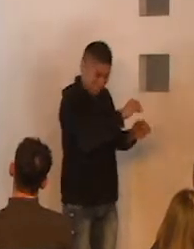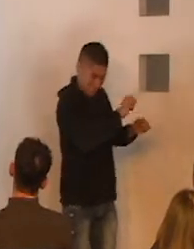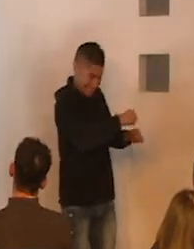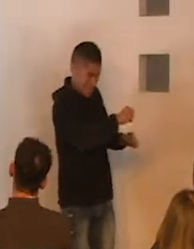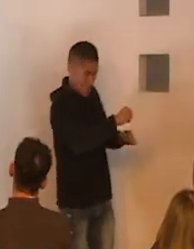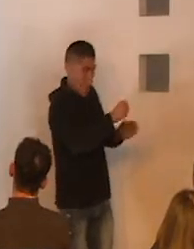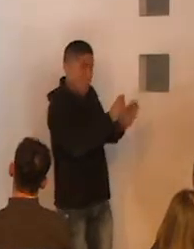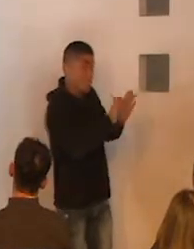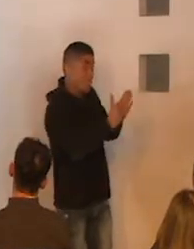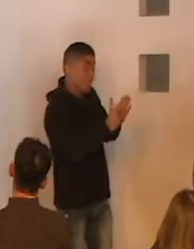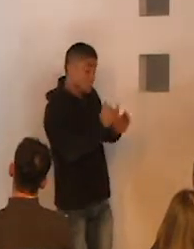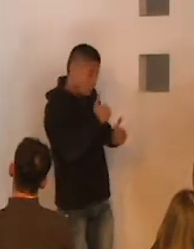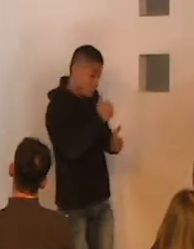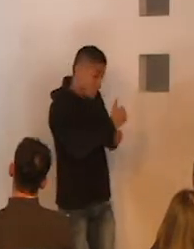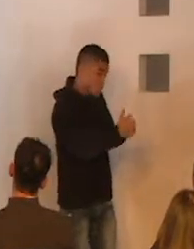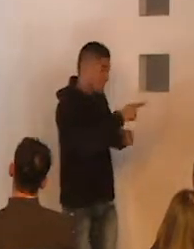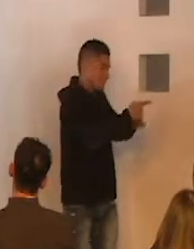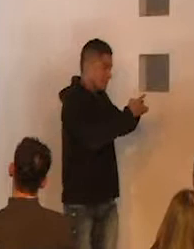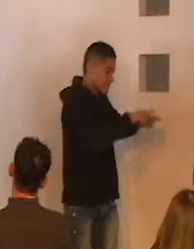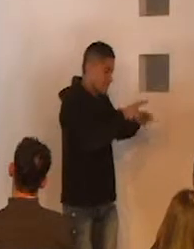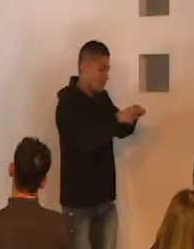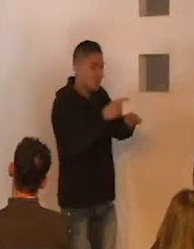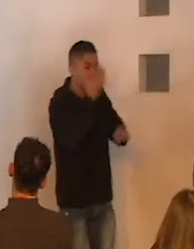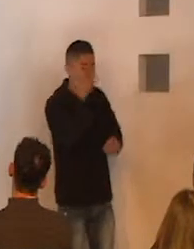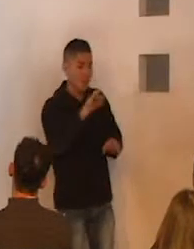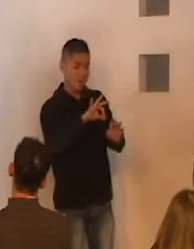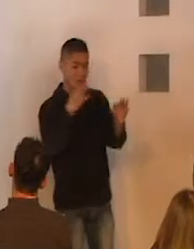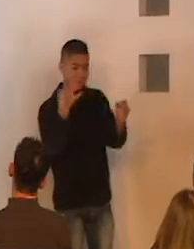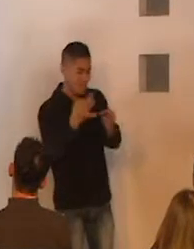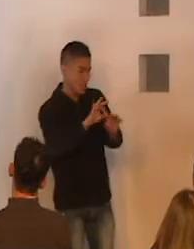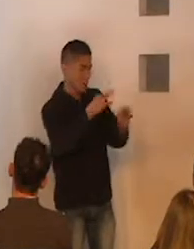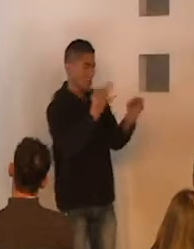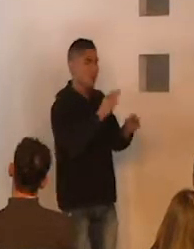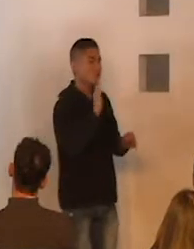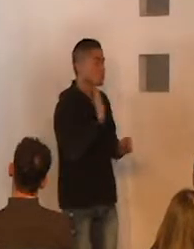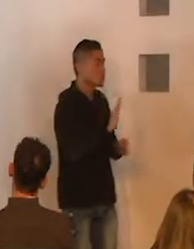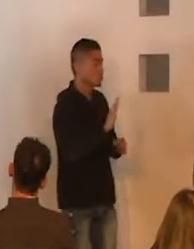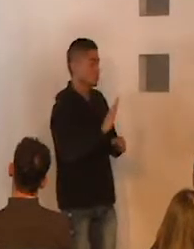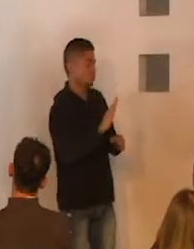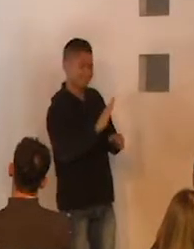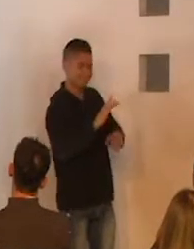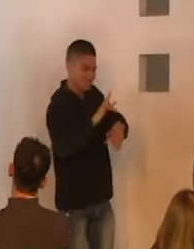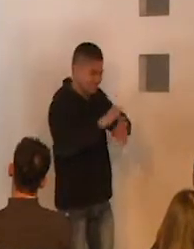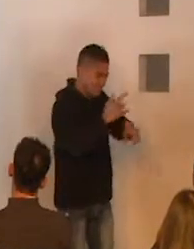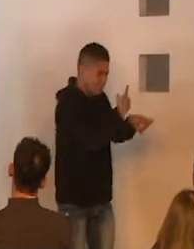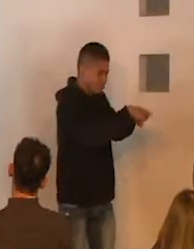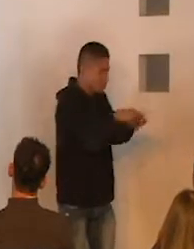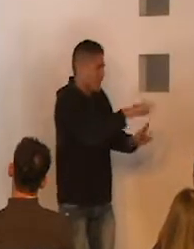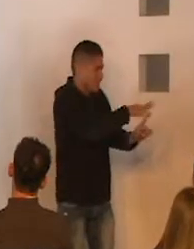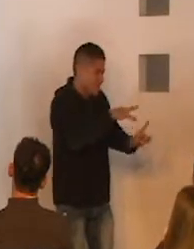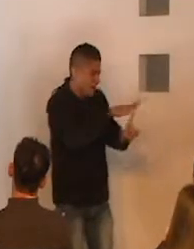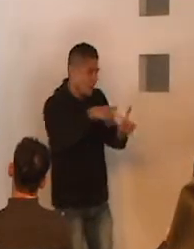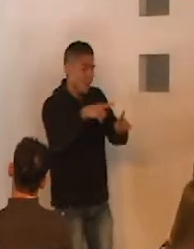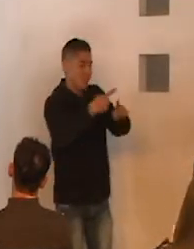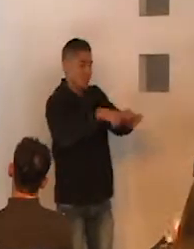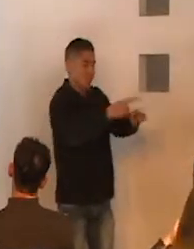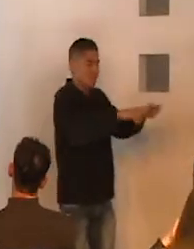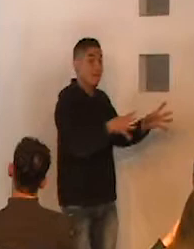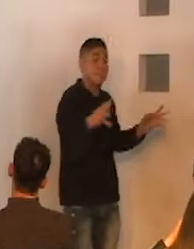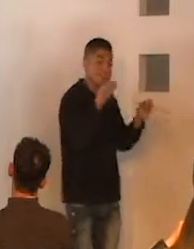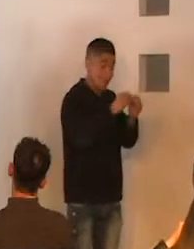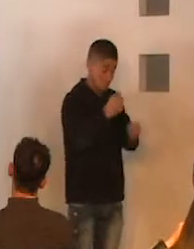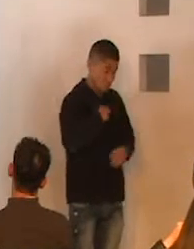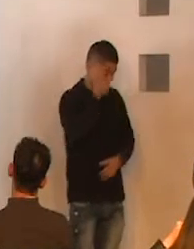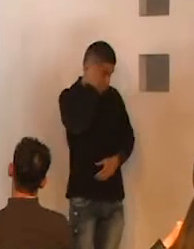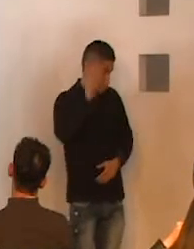diferentes, los estímulos que uno ha recibido en la familia y en el entorno son diferentes, pues en esa medida los ambientes que uno crea en el aula pues tienen